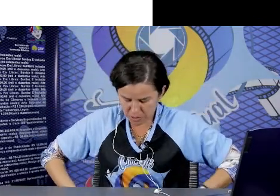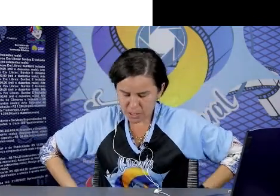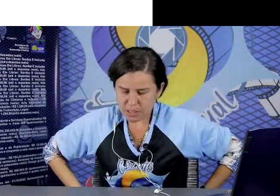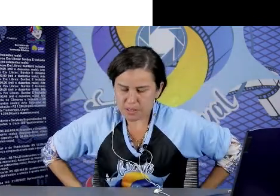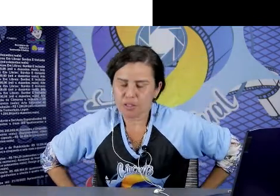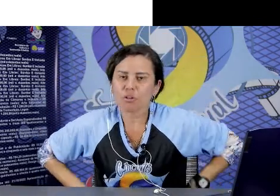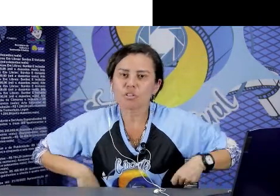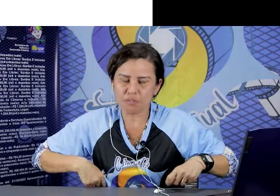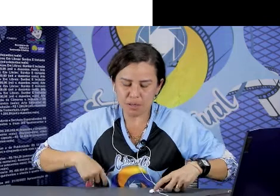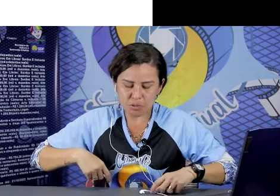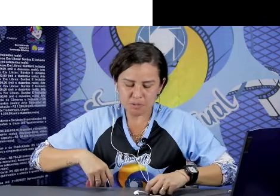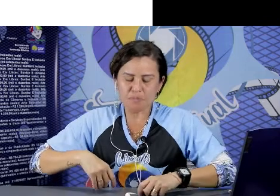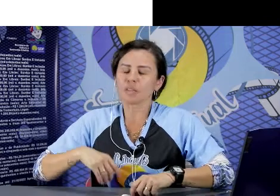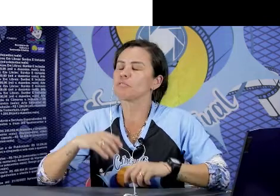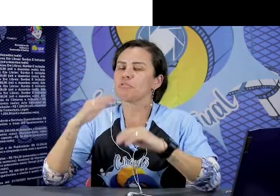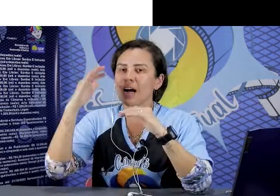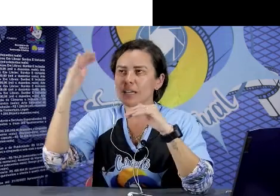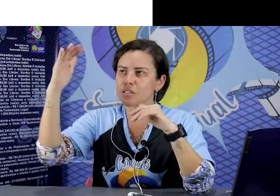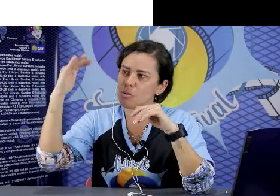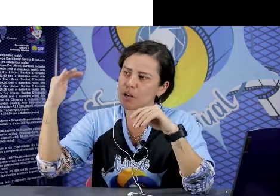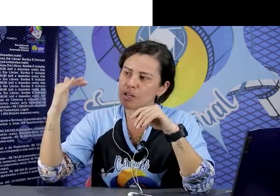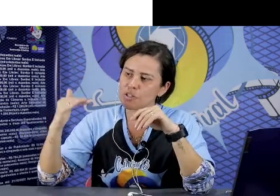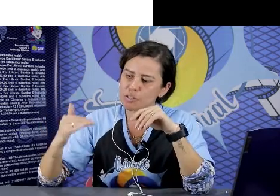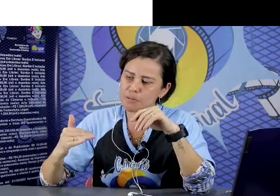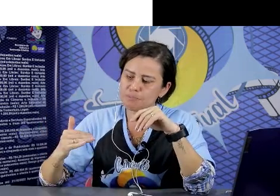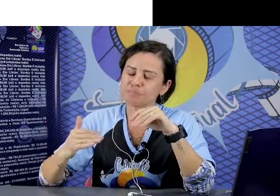vocês, nós tivemos várias correntes